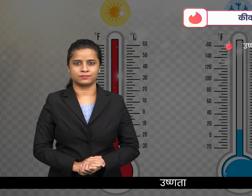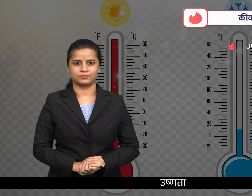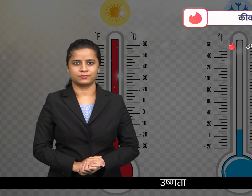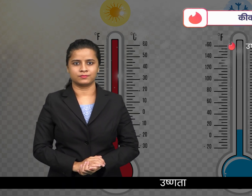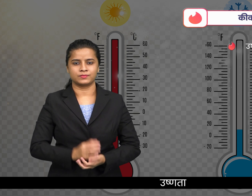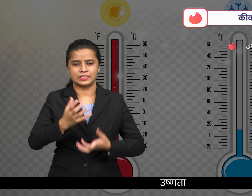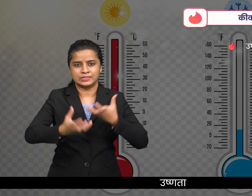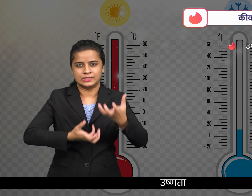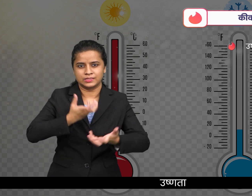उष्णता,